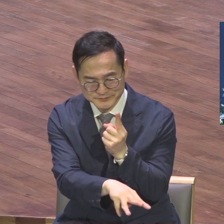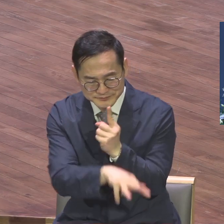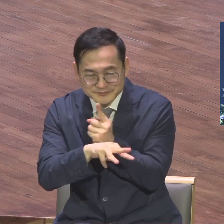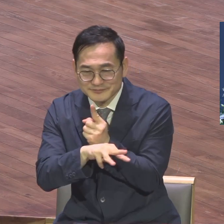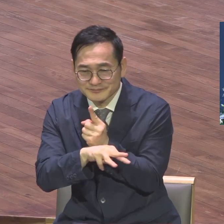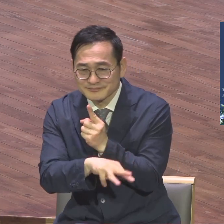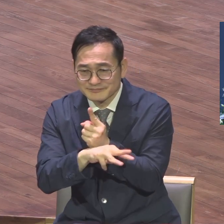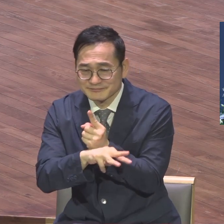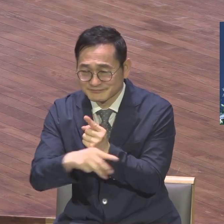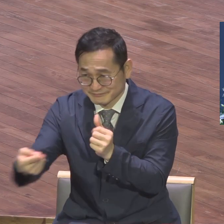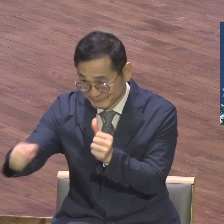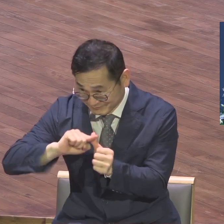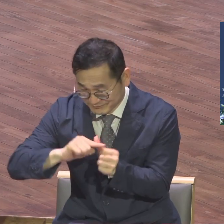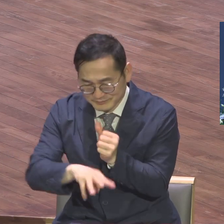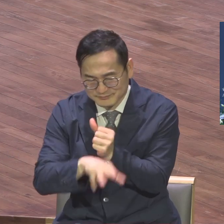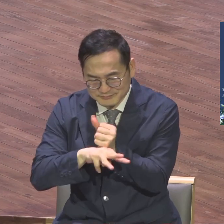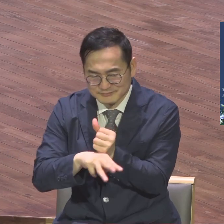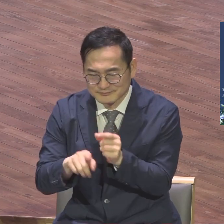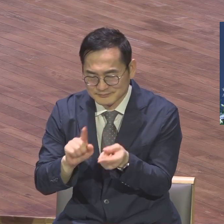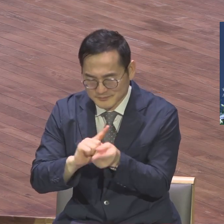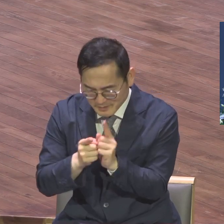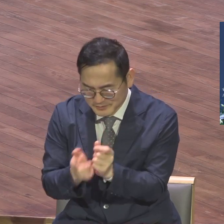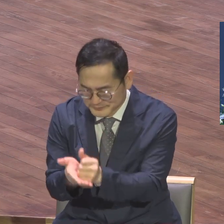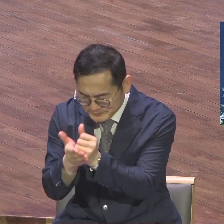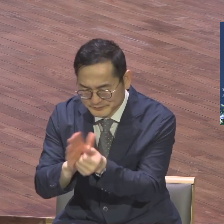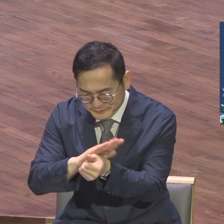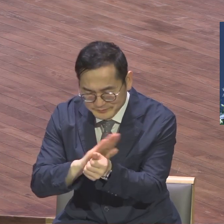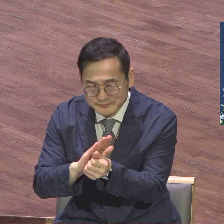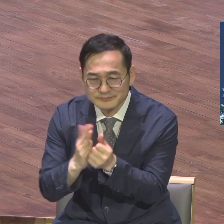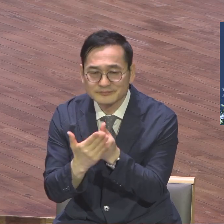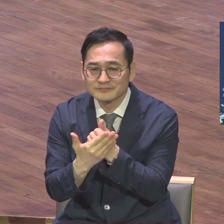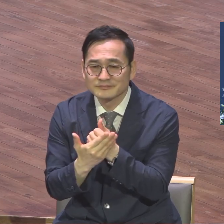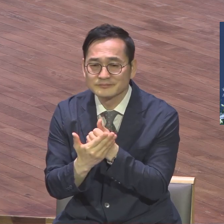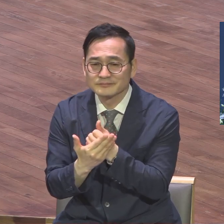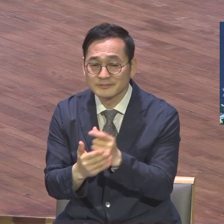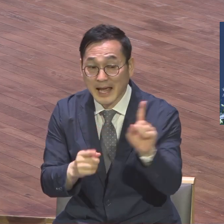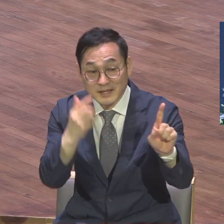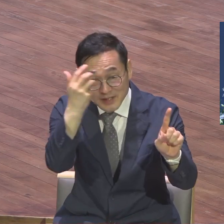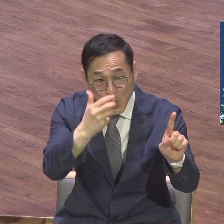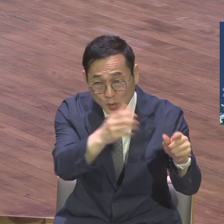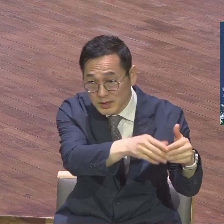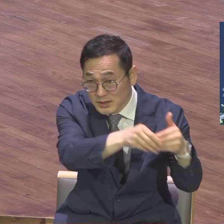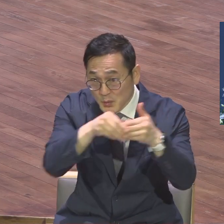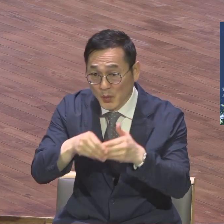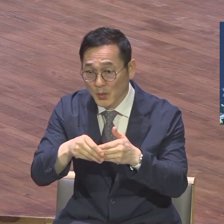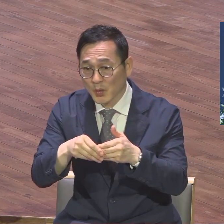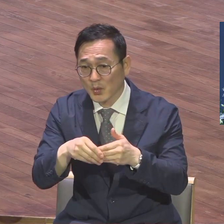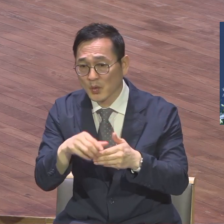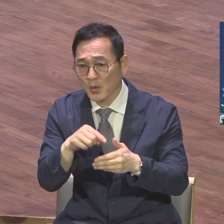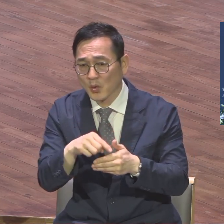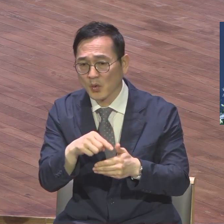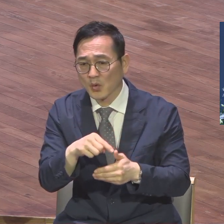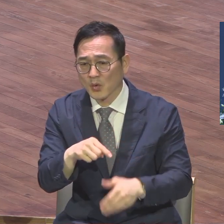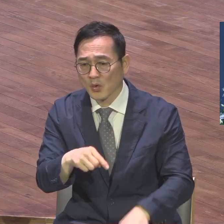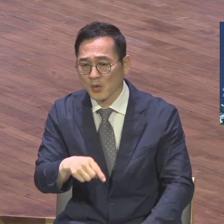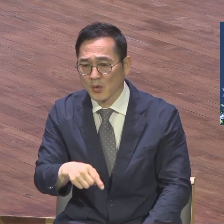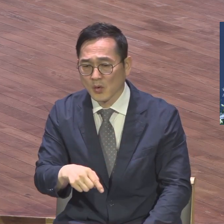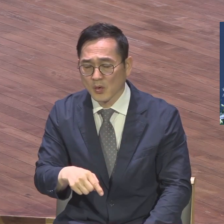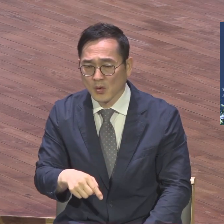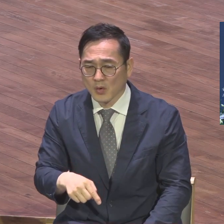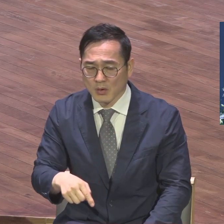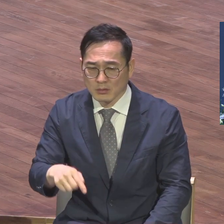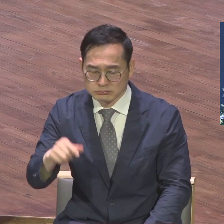한 영혼이 천하보다 귀하다, 이 말은 한 영혼을 주께로 인도하는 것이 그렇게 어렵다는 거예요.